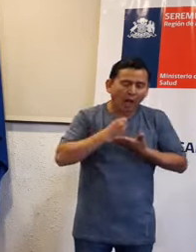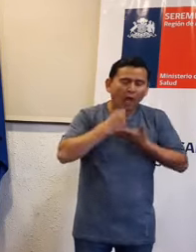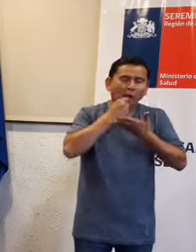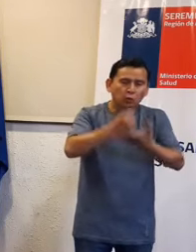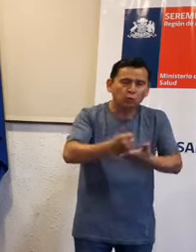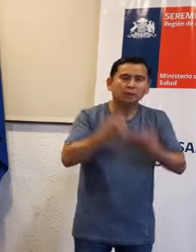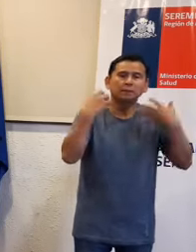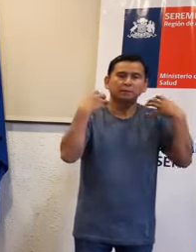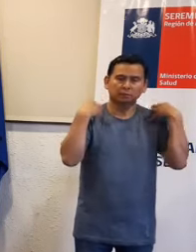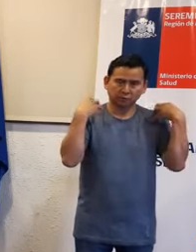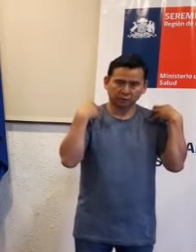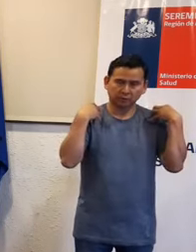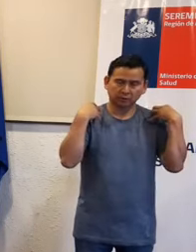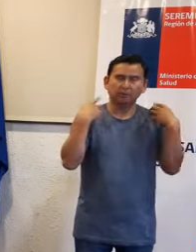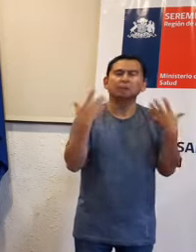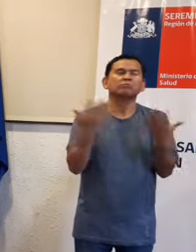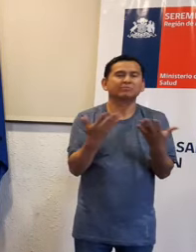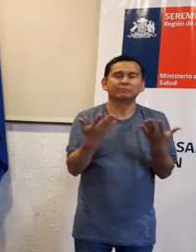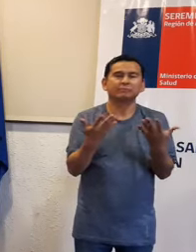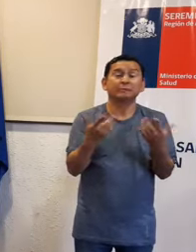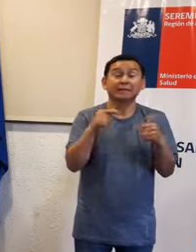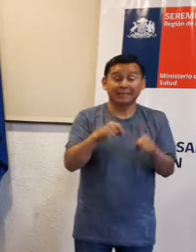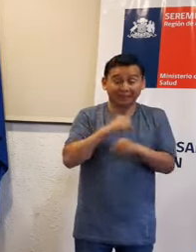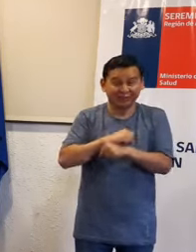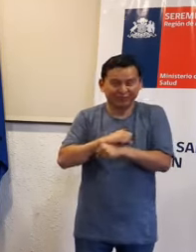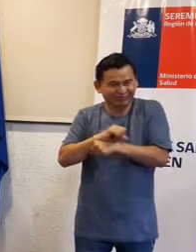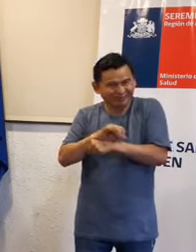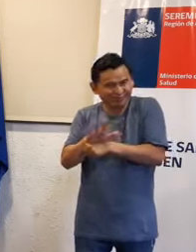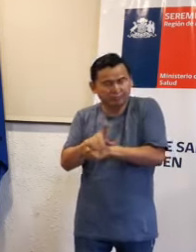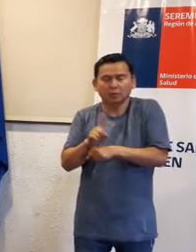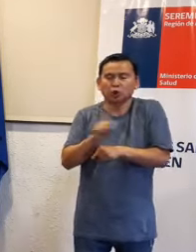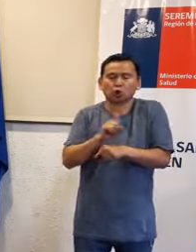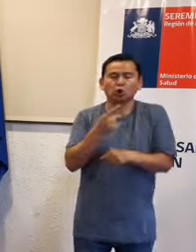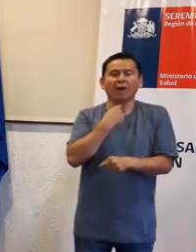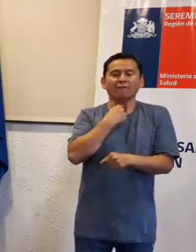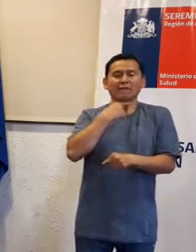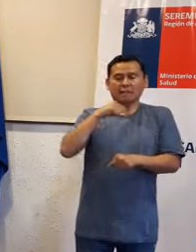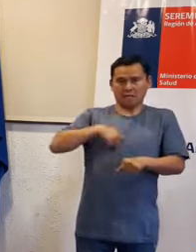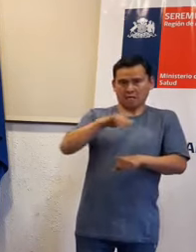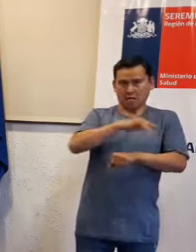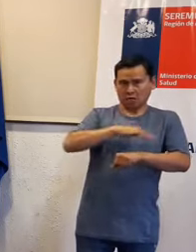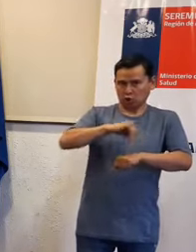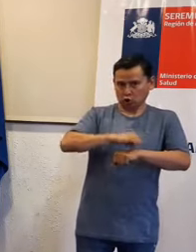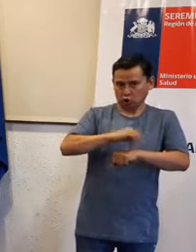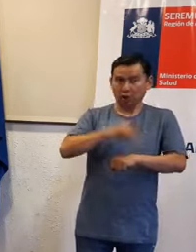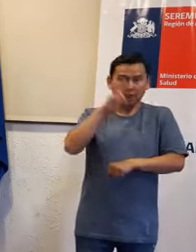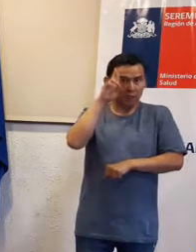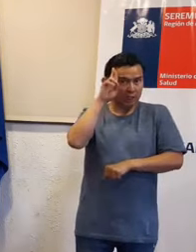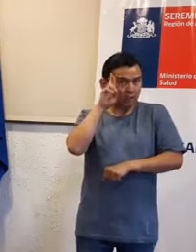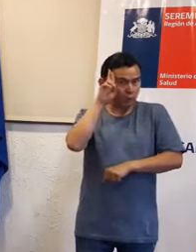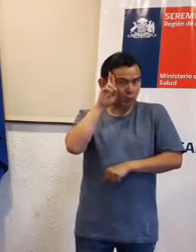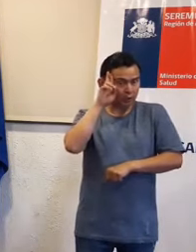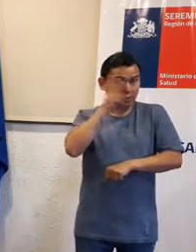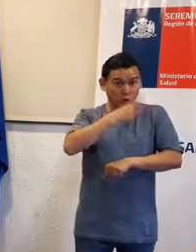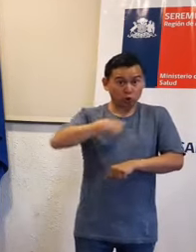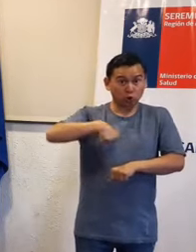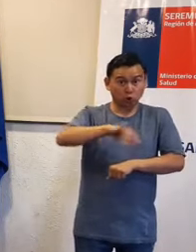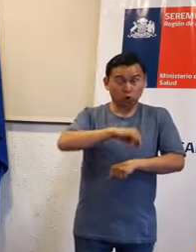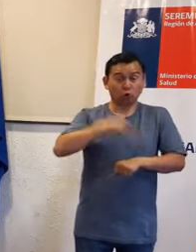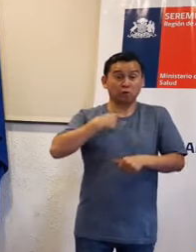responsable a que esta pandemia del coronavirus no nos afecte en la región recuerden que como región de